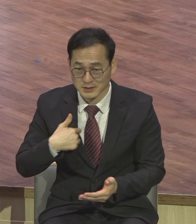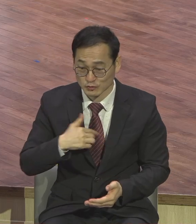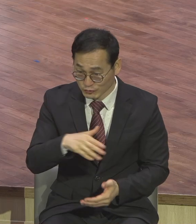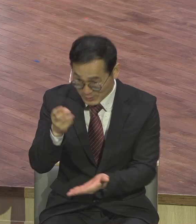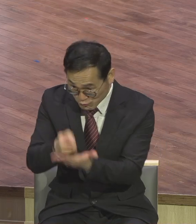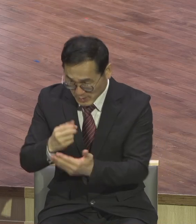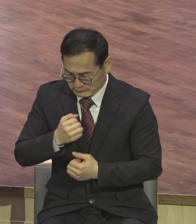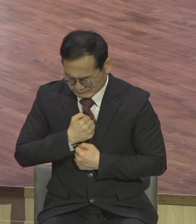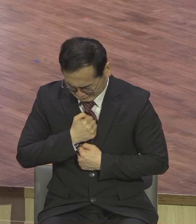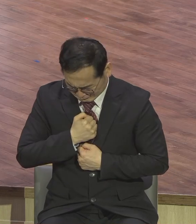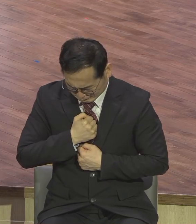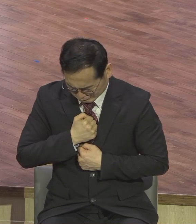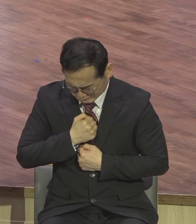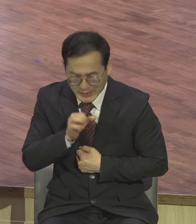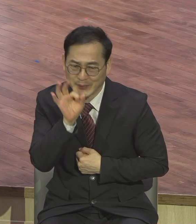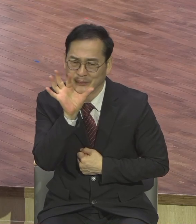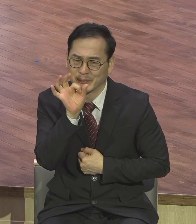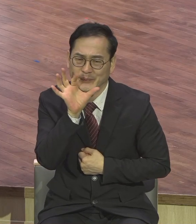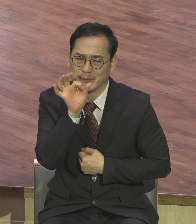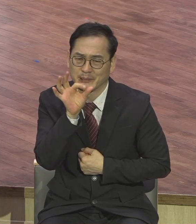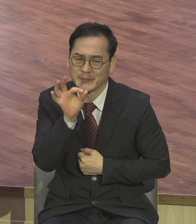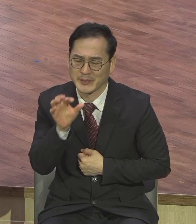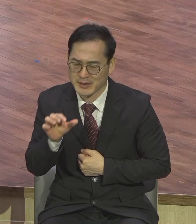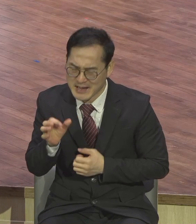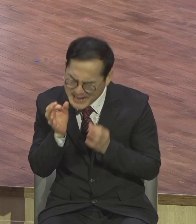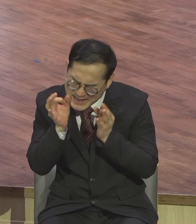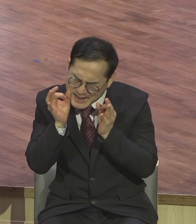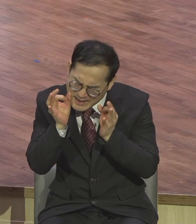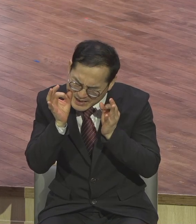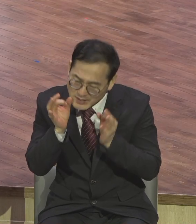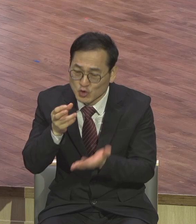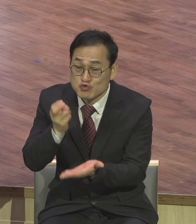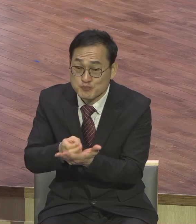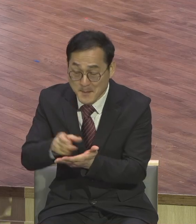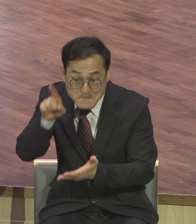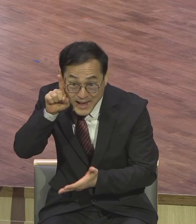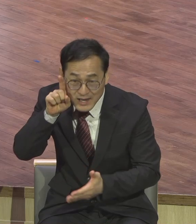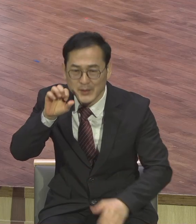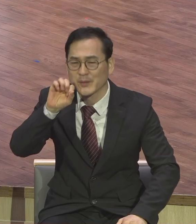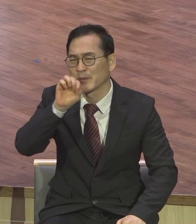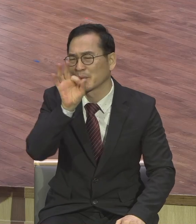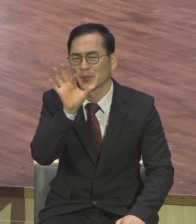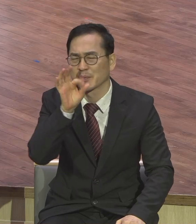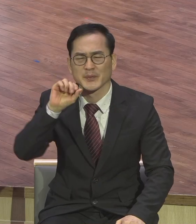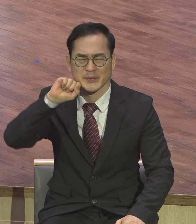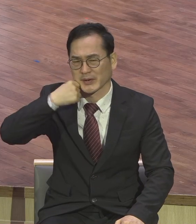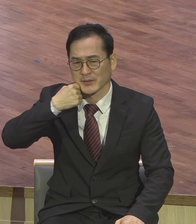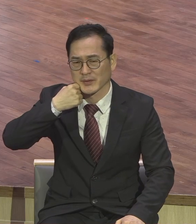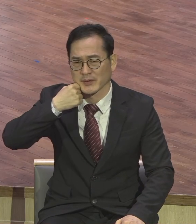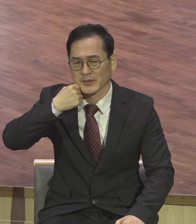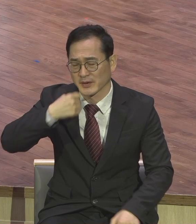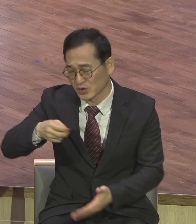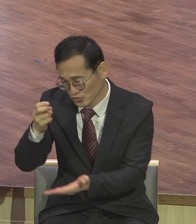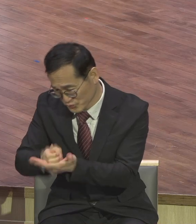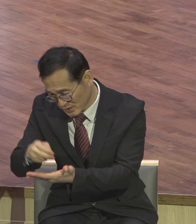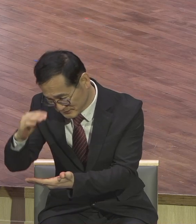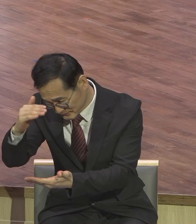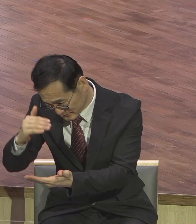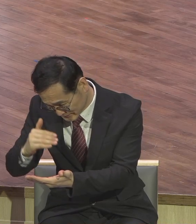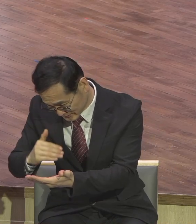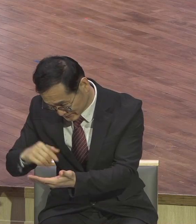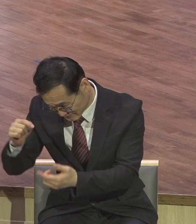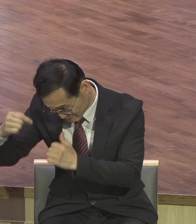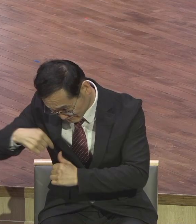지킬 수가 없는 것이 율법이에요. 그래서 우리가 율법을 통해서 뭘 깨달아야 되느냐? 율법을